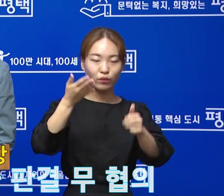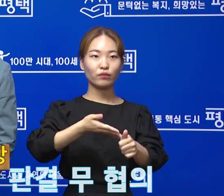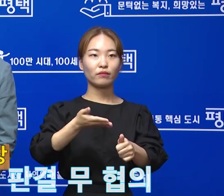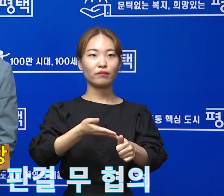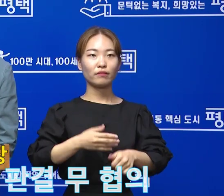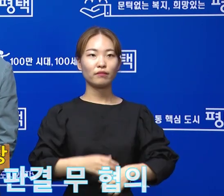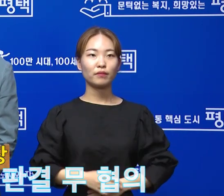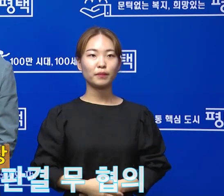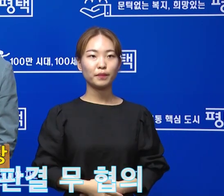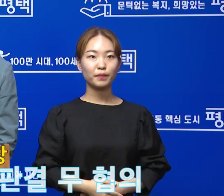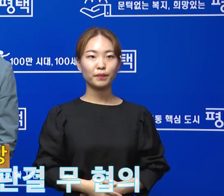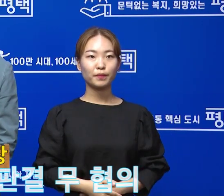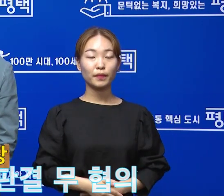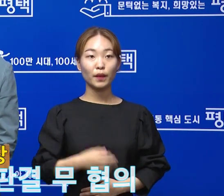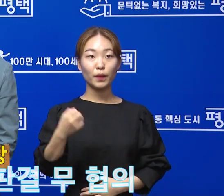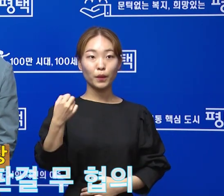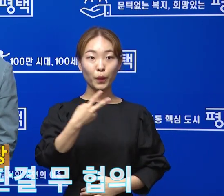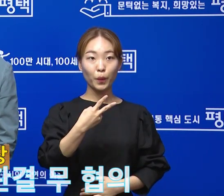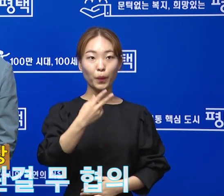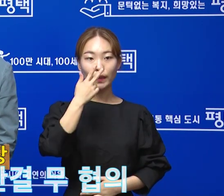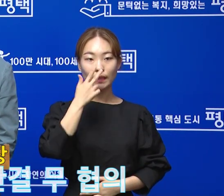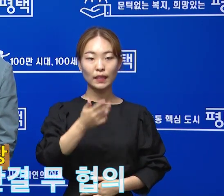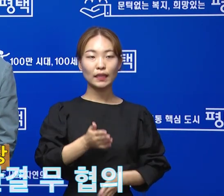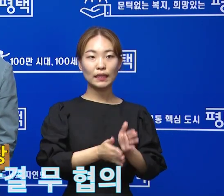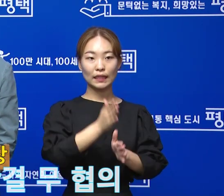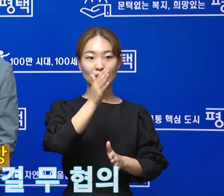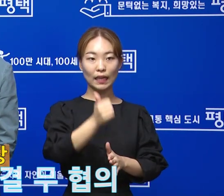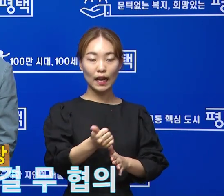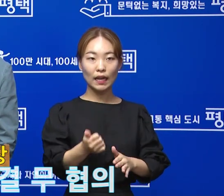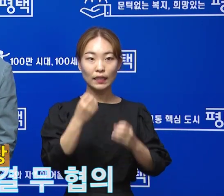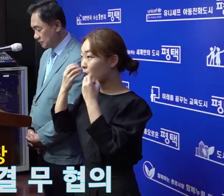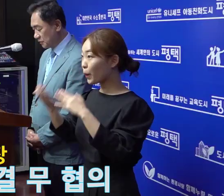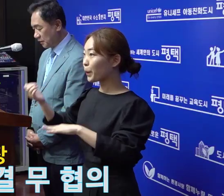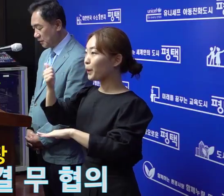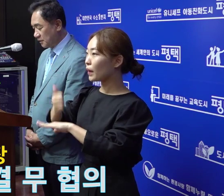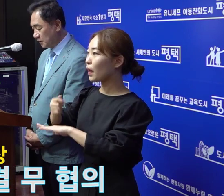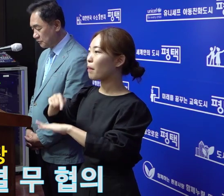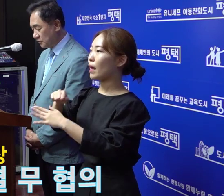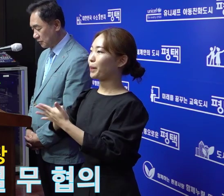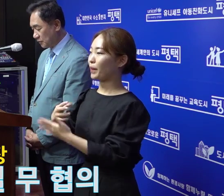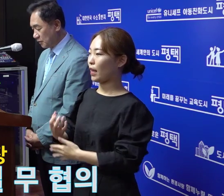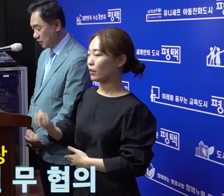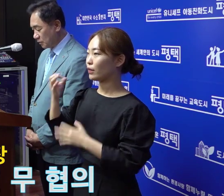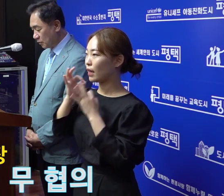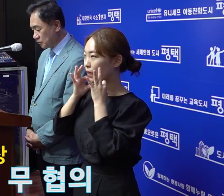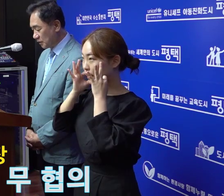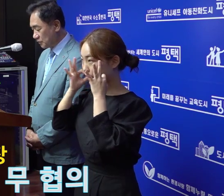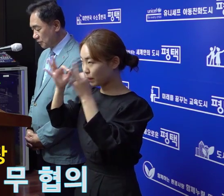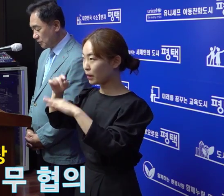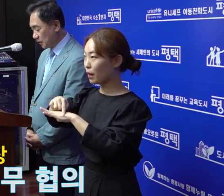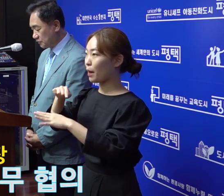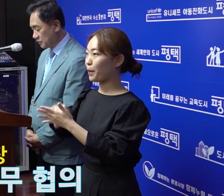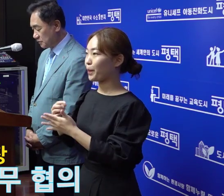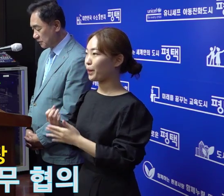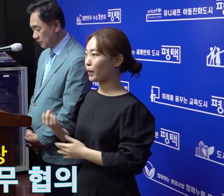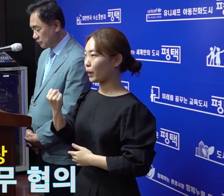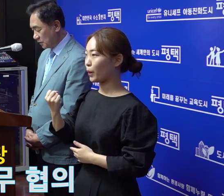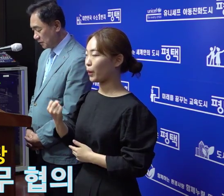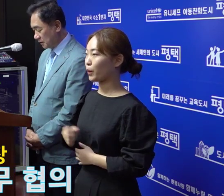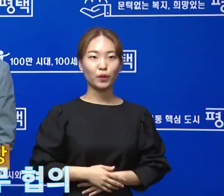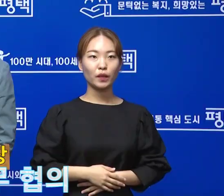부탁드립니다. 아울러 시장에 새로 취임했다는 초심으로 돌아가 다시 열심을 다해 일할 수 있도록 공정한 선고를